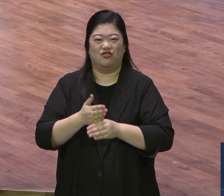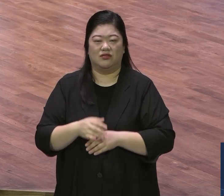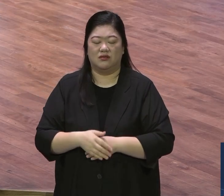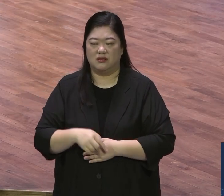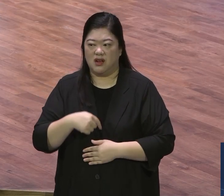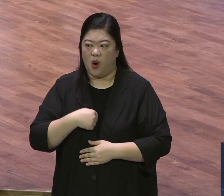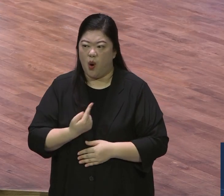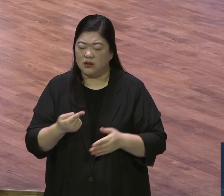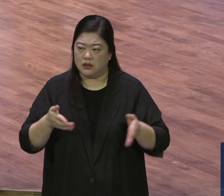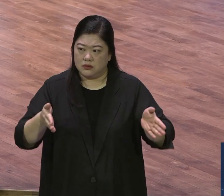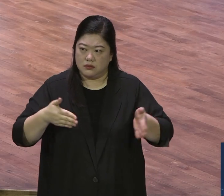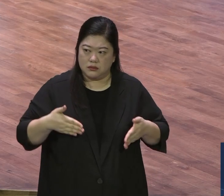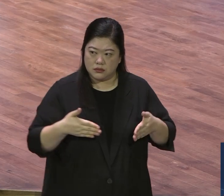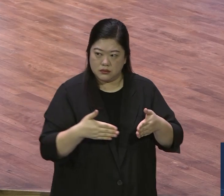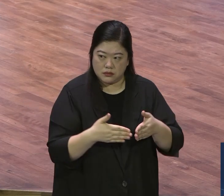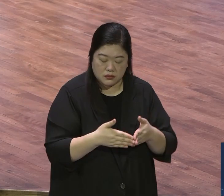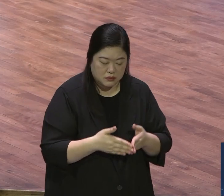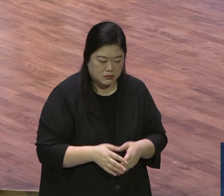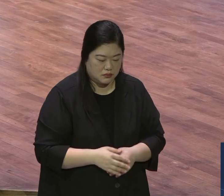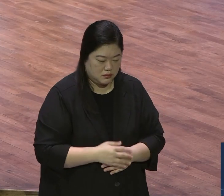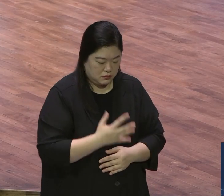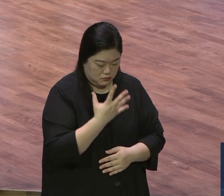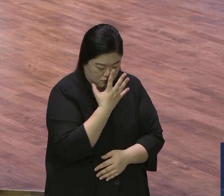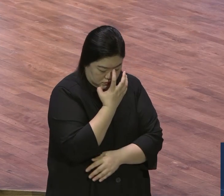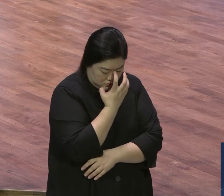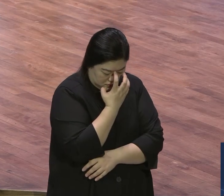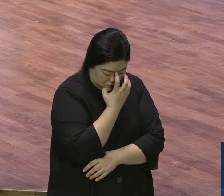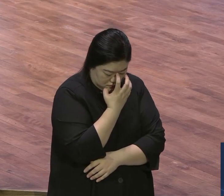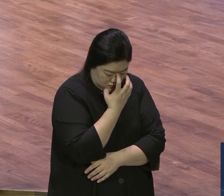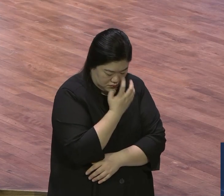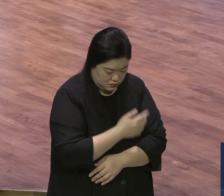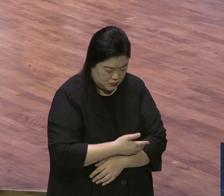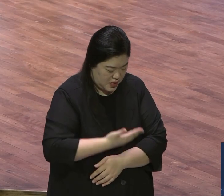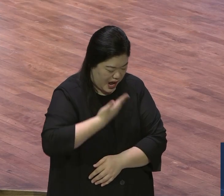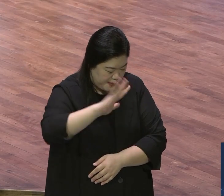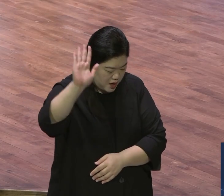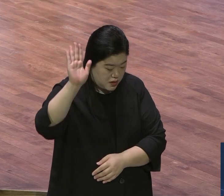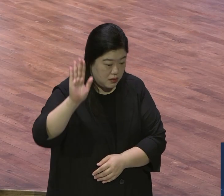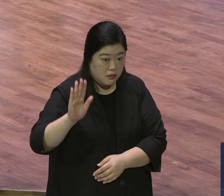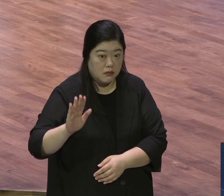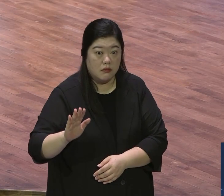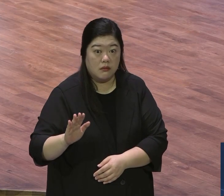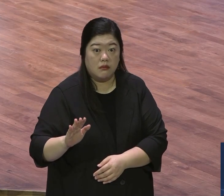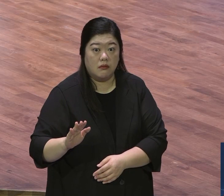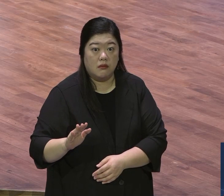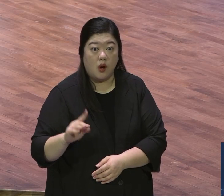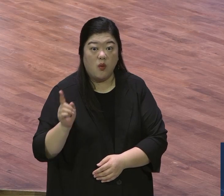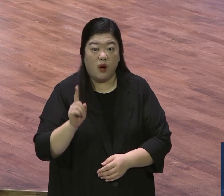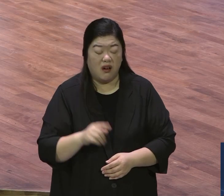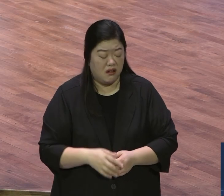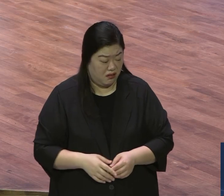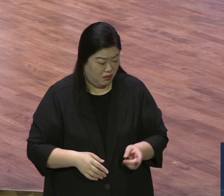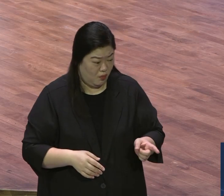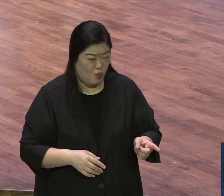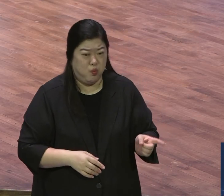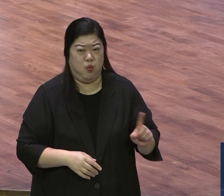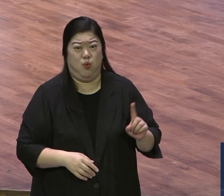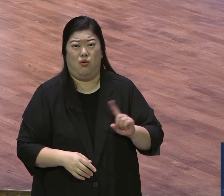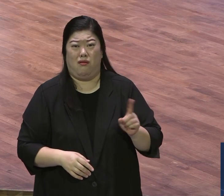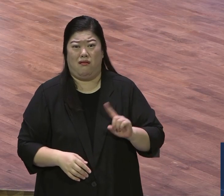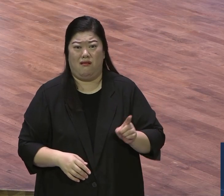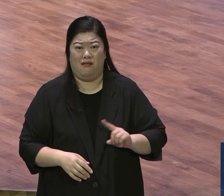구석에 앉아가지고 꽃 오다난 보릿자루처럼 앉아있으면 그 꼴이 뭐예요? 그걸 뭐라 정성맞다 그러죠.